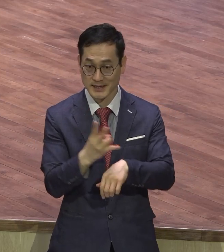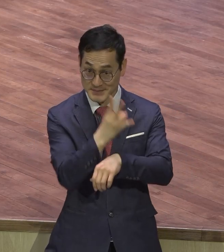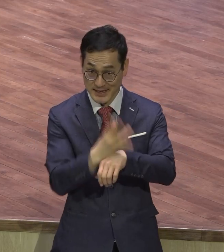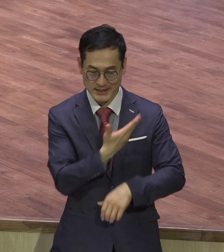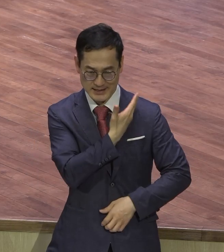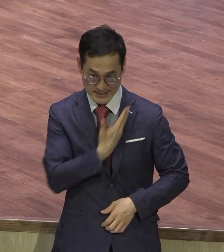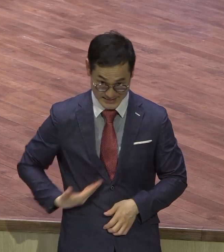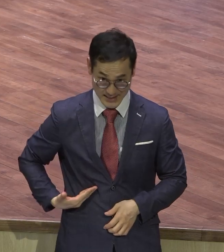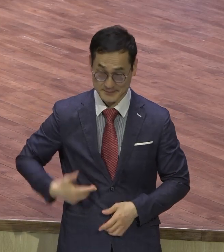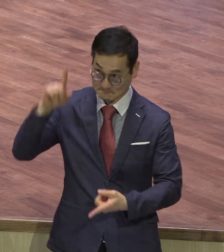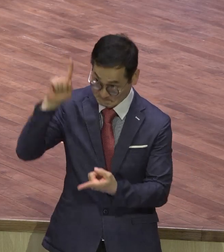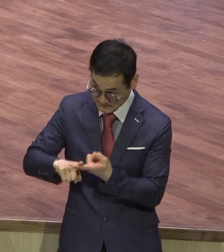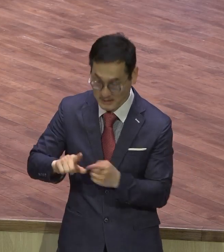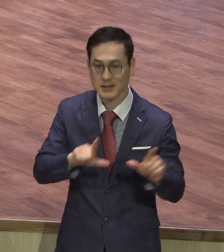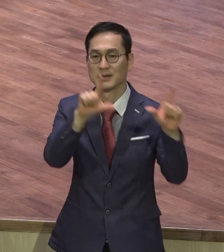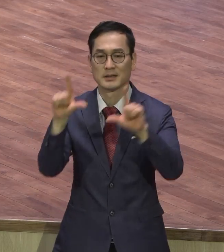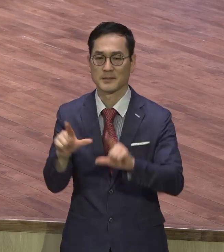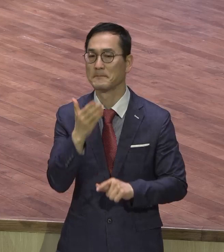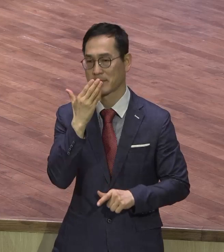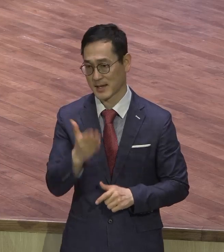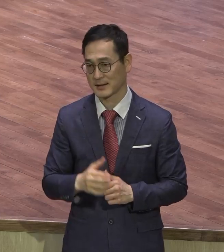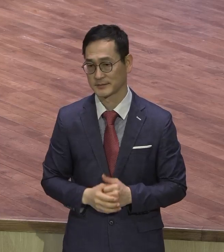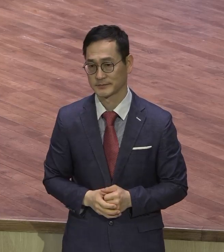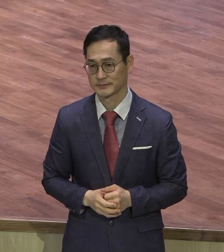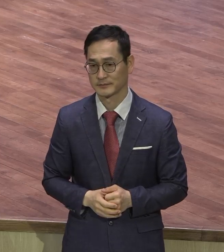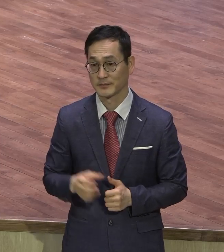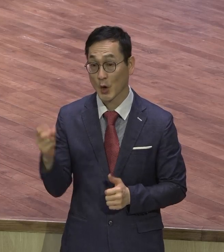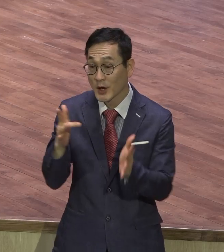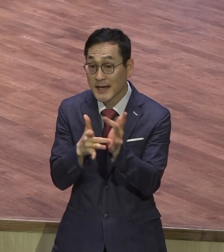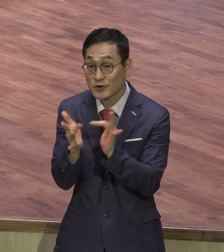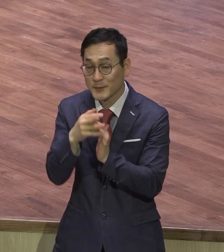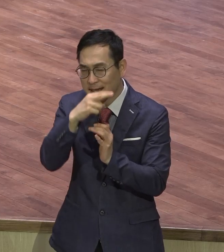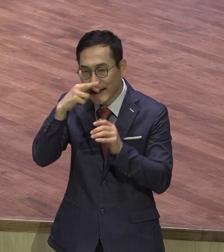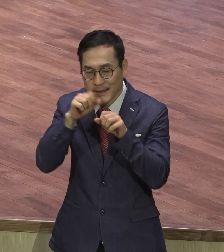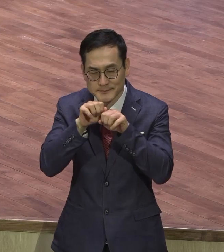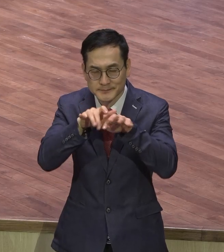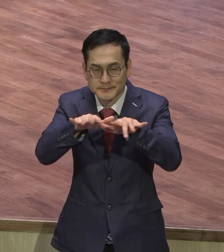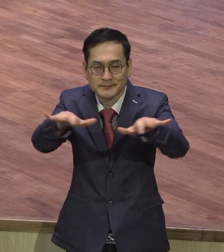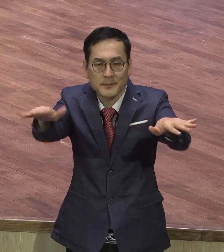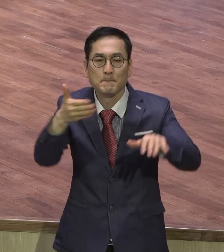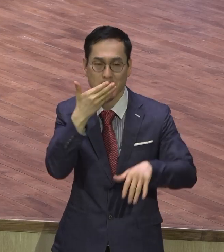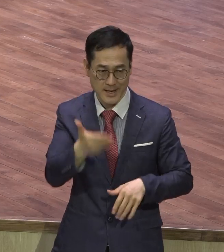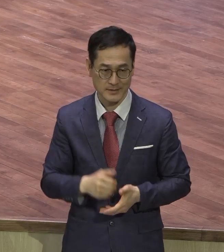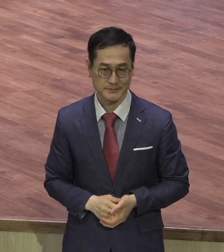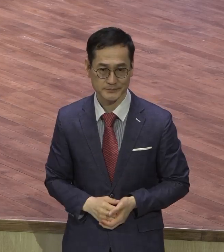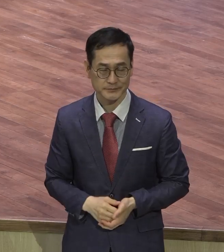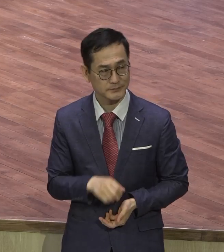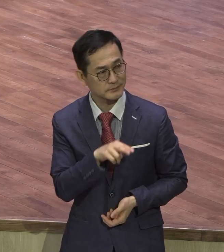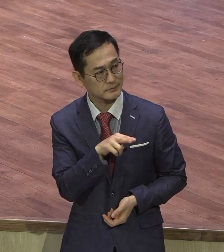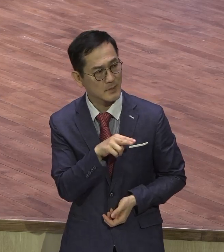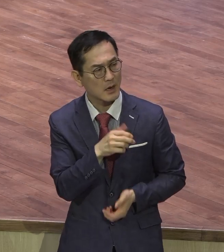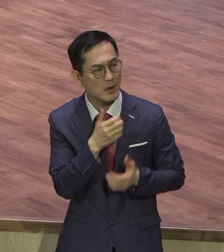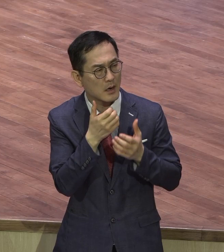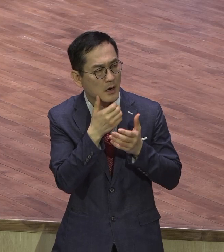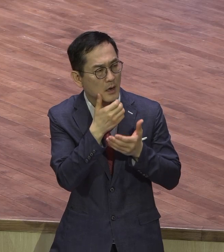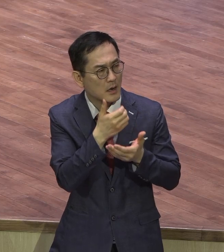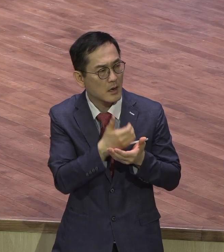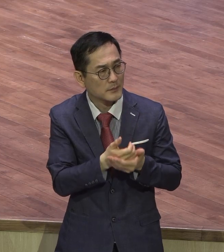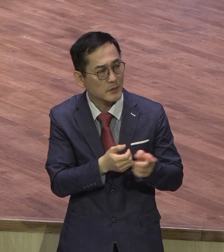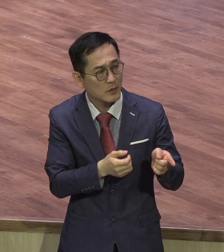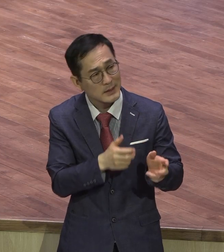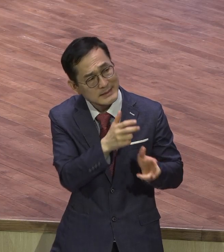수가 있어요. 그래야 예수 향기가 납니다. 아, 저분은 같은